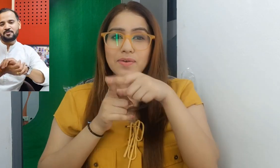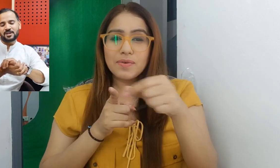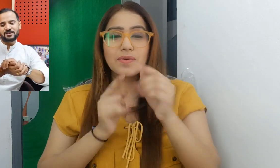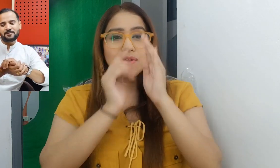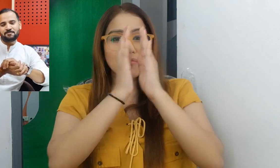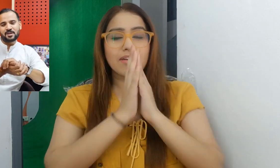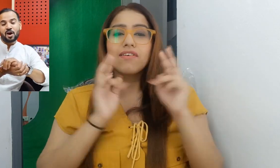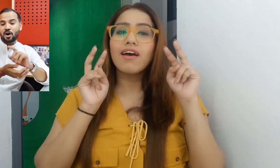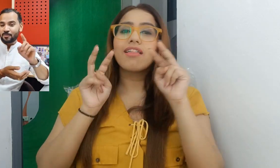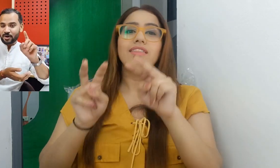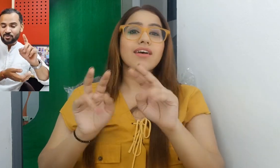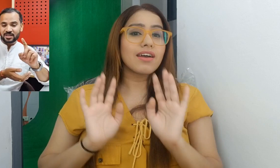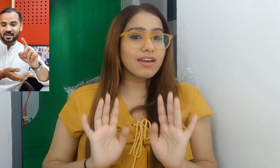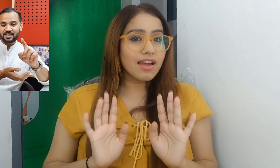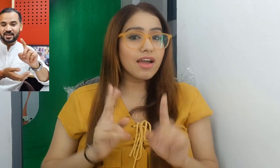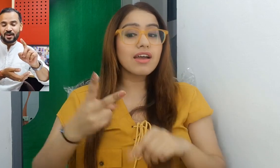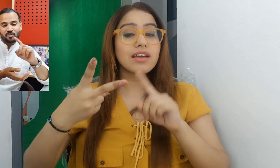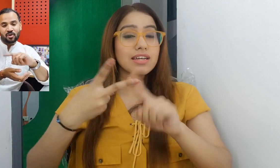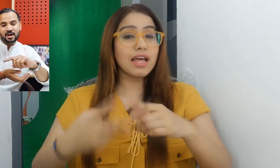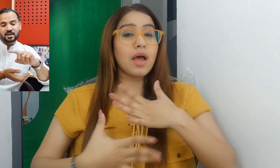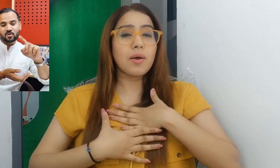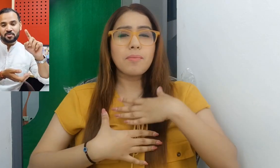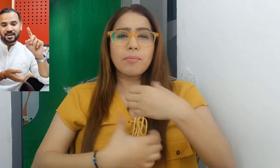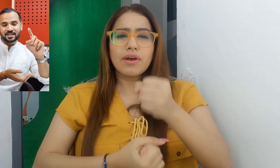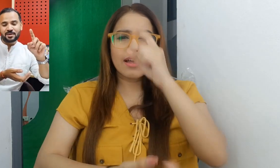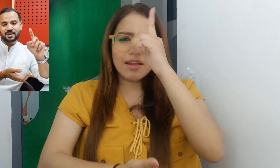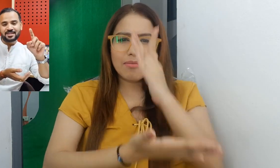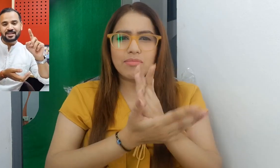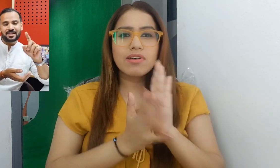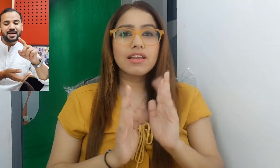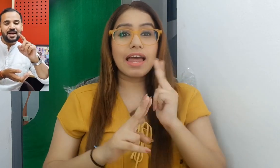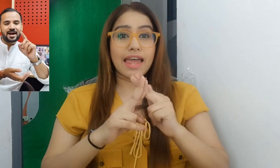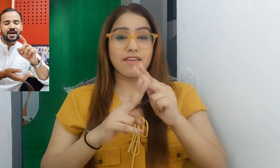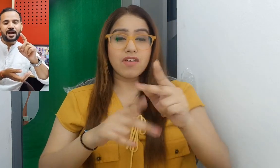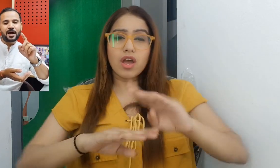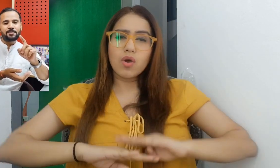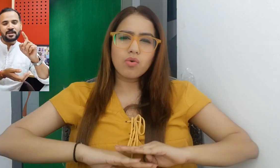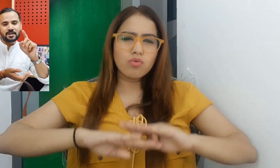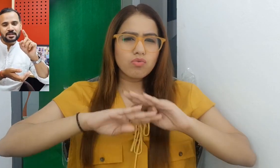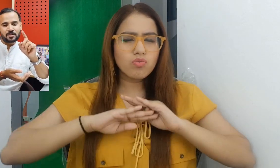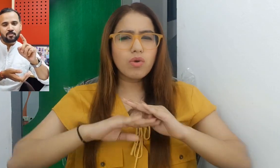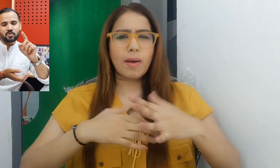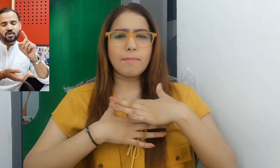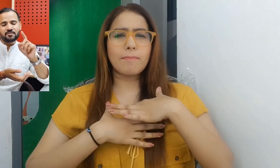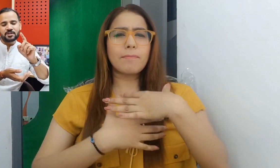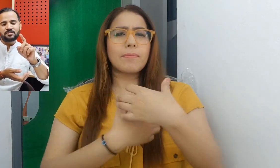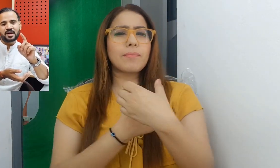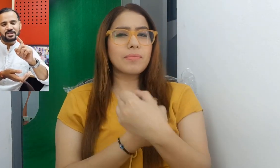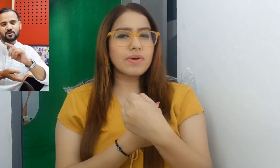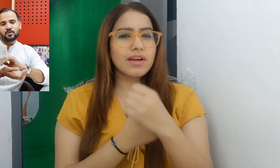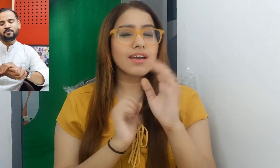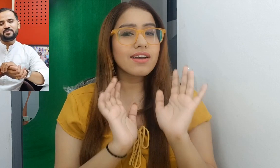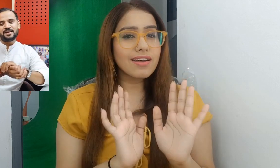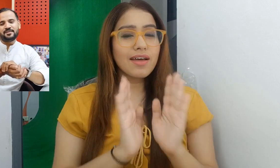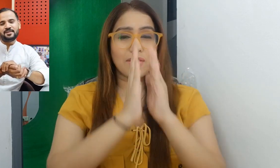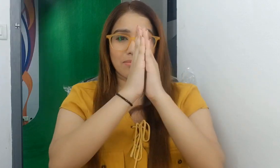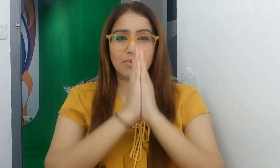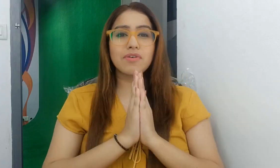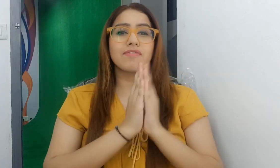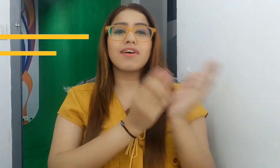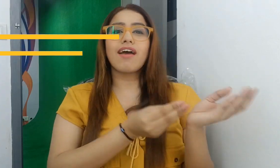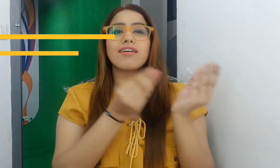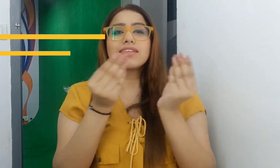हिसाब उनके पास है। और भरोसा रखिए, वो रंक को भी राजा बना सकता है अगर आपके अंदर संपूर्ण विश्वास हो।